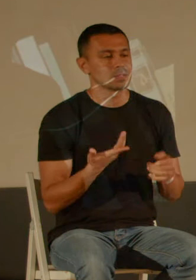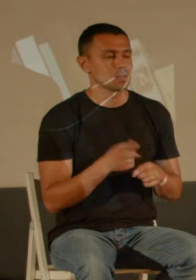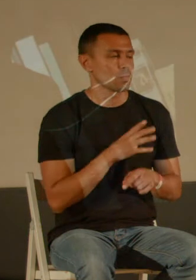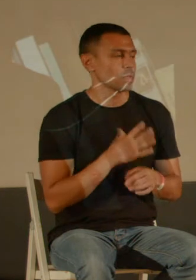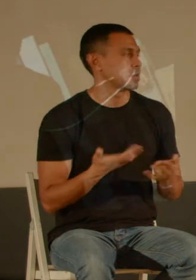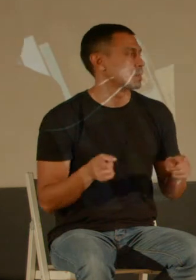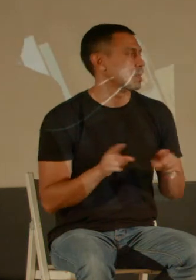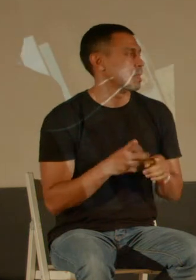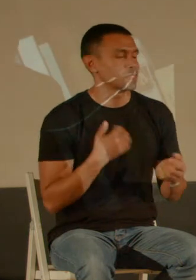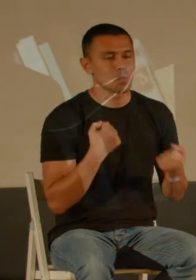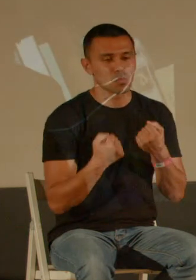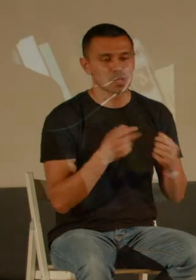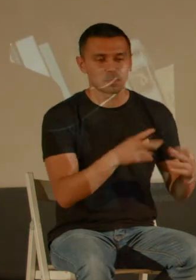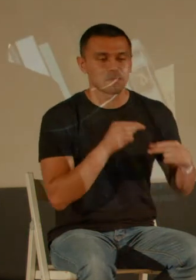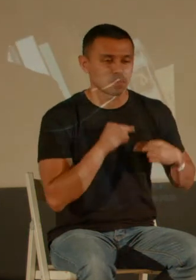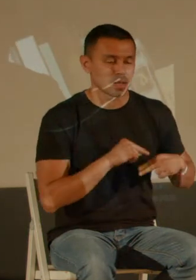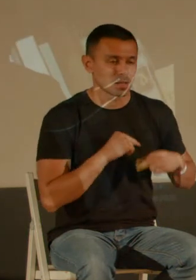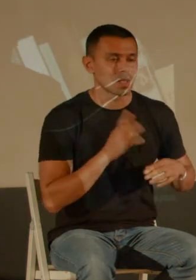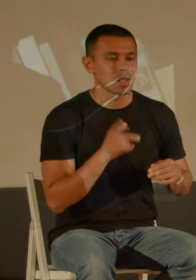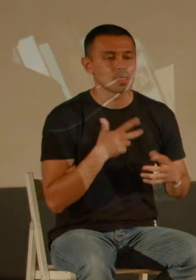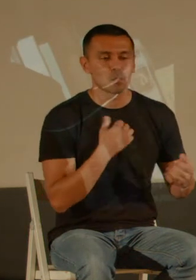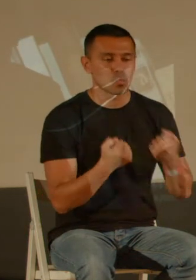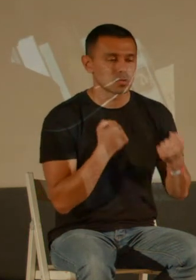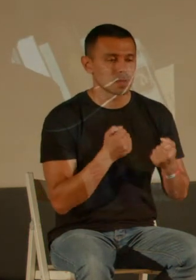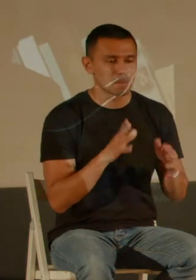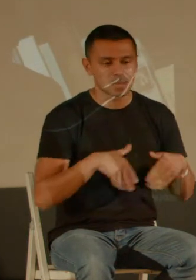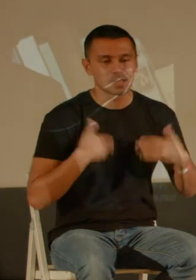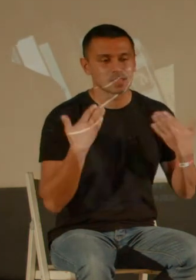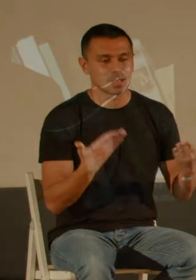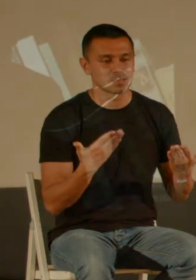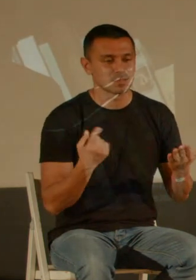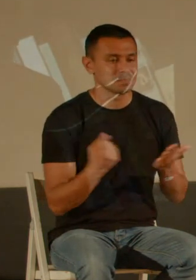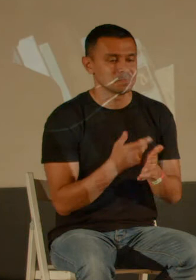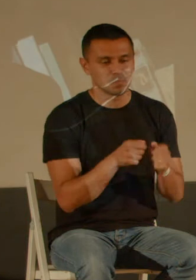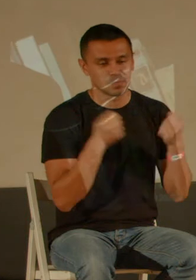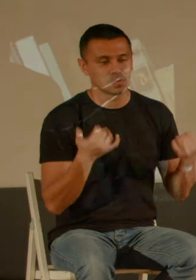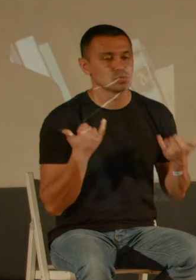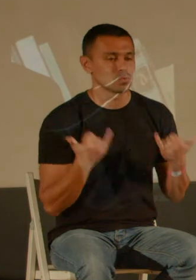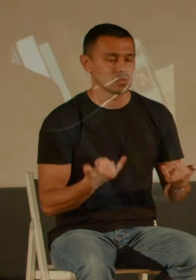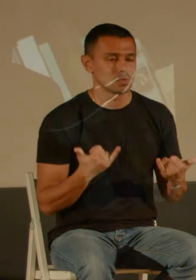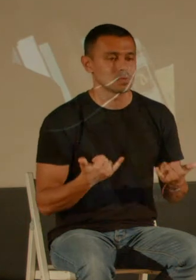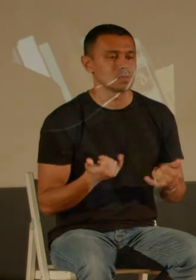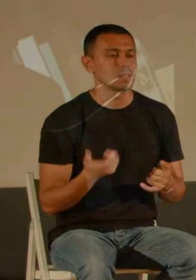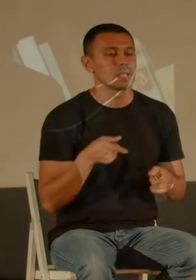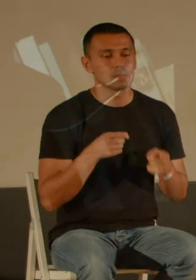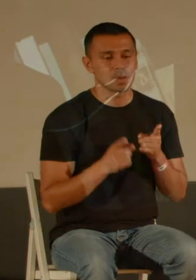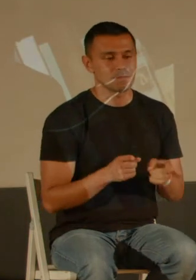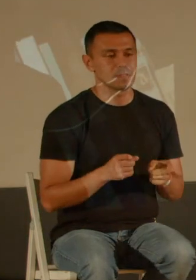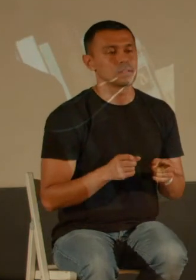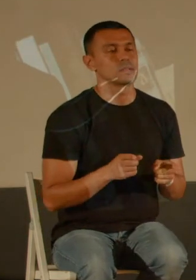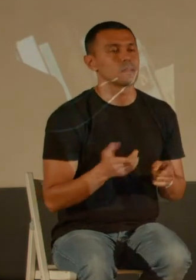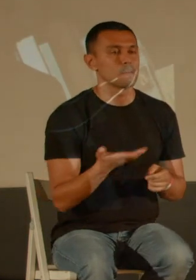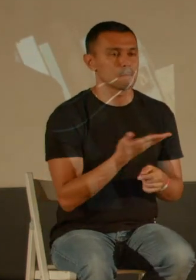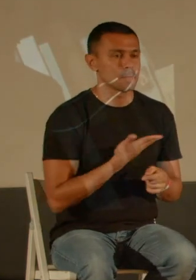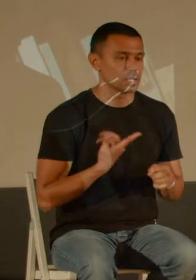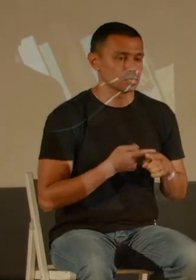така напружена співпраця, як і напружена презентація в нас сьогодні. Ну, насправді, ми